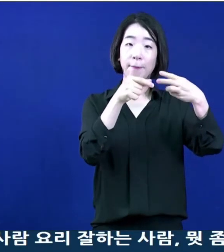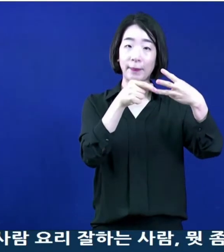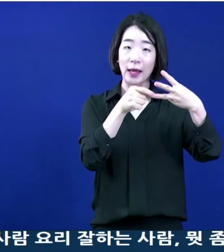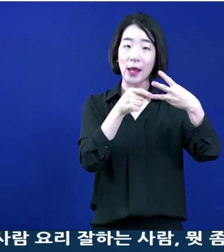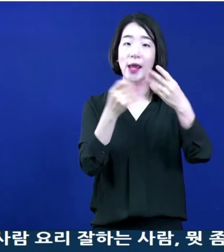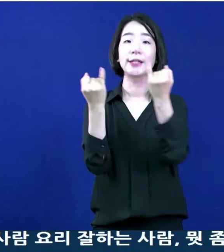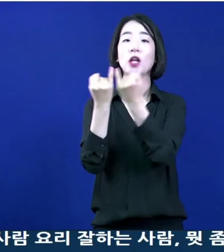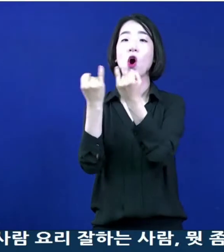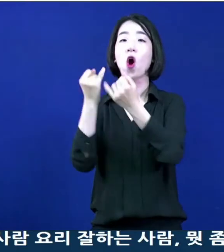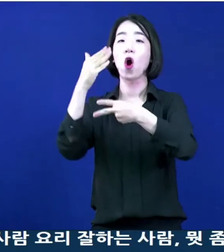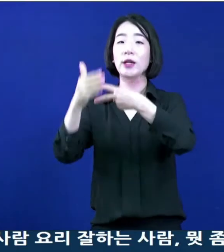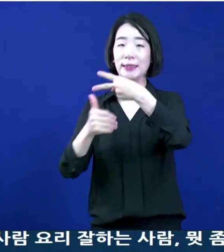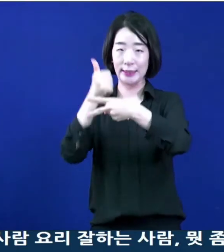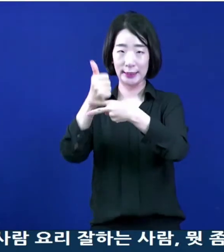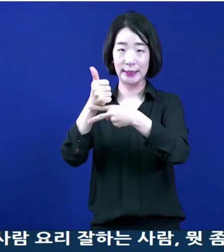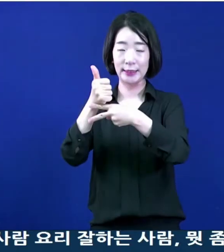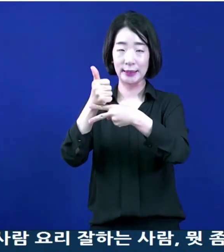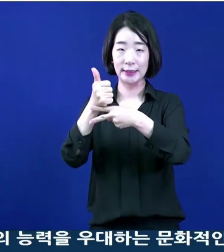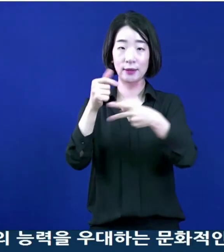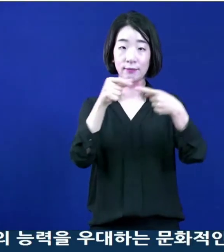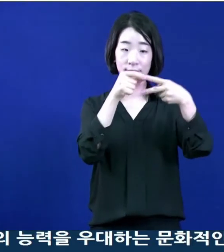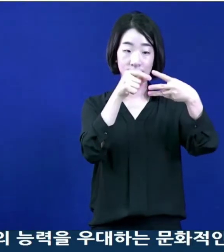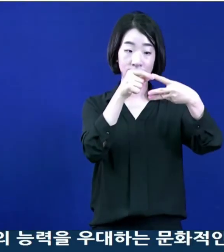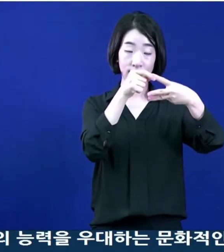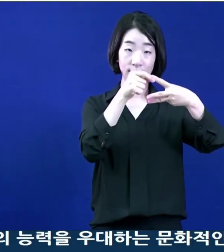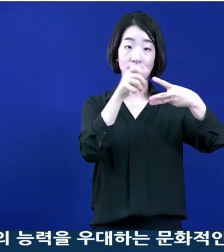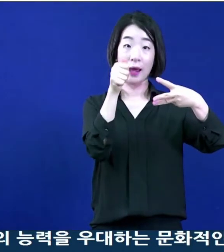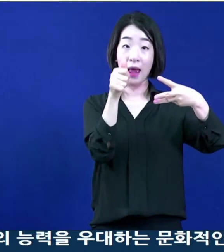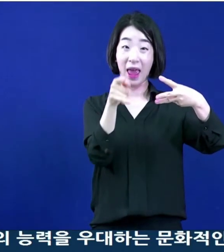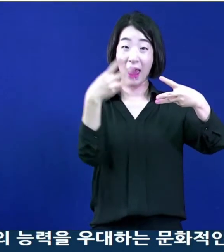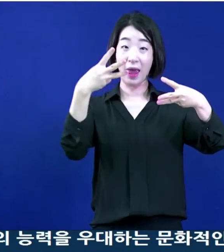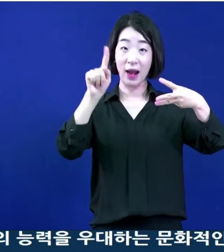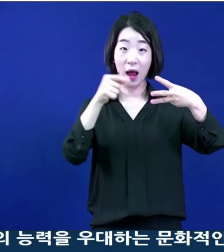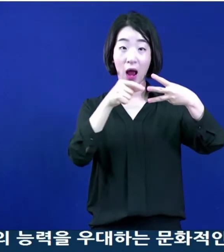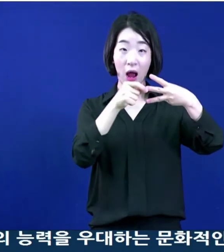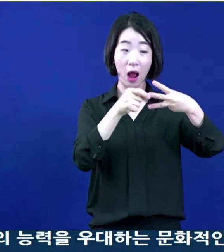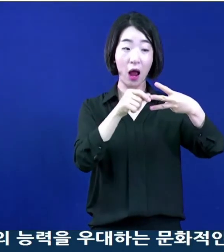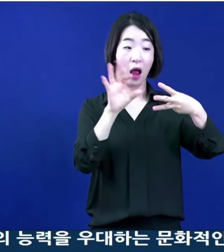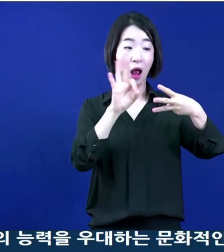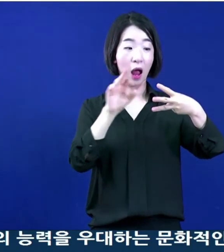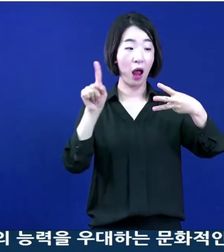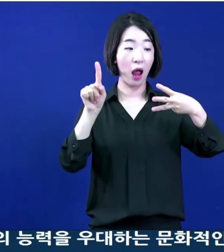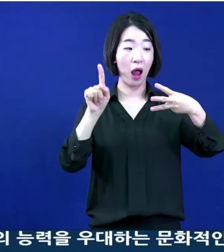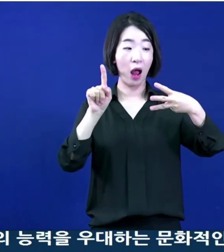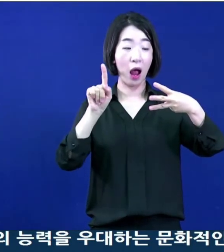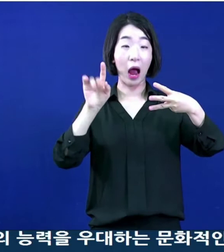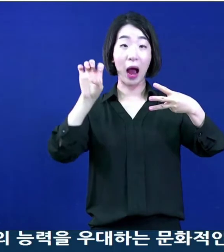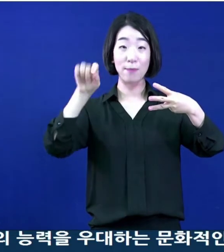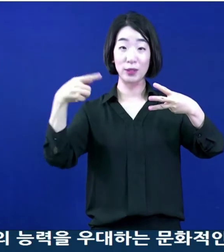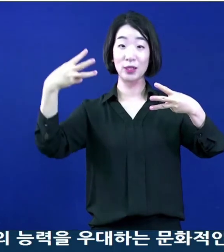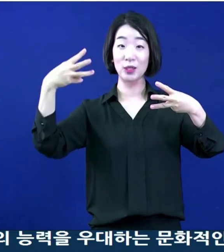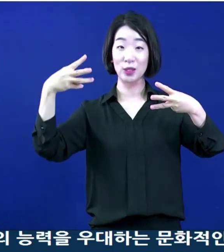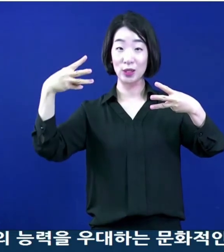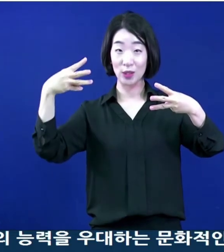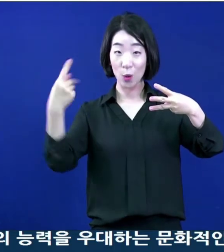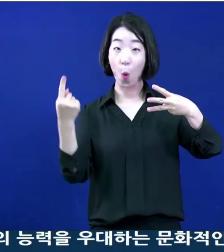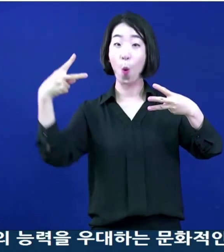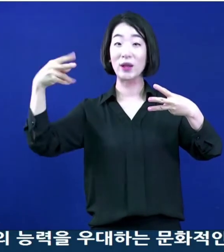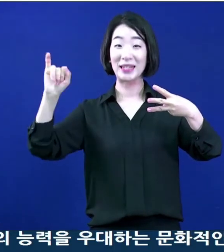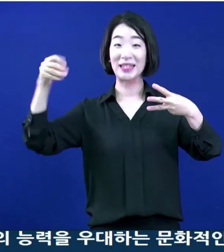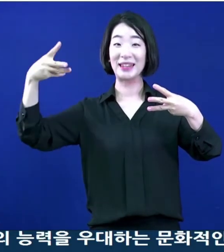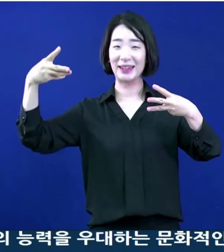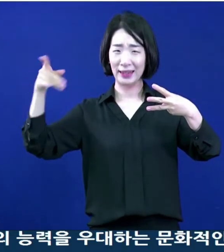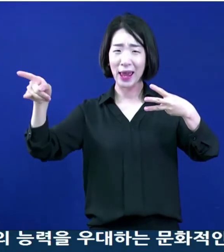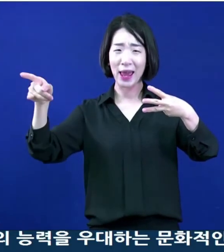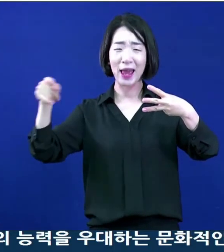중에 헤라는 여왕신이라 보시면 되고요. 아프로디테는 진짜 예뻤어요. 이게 신의 이름이